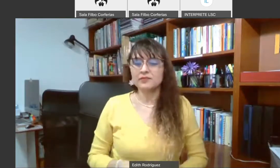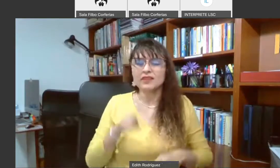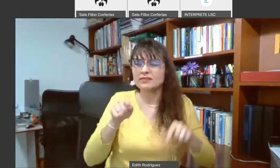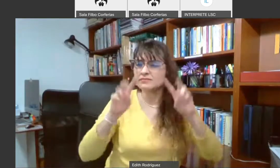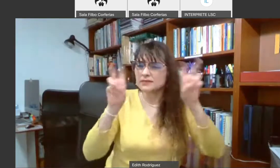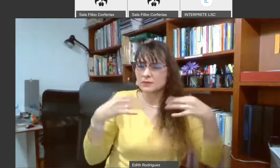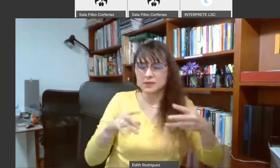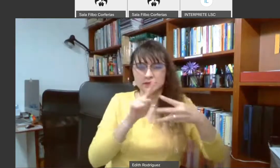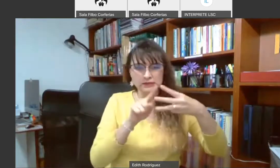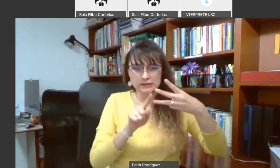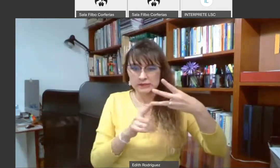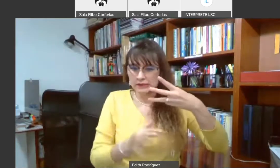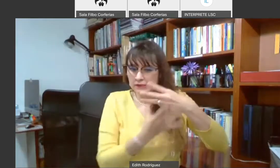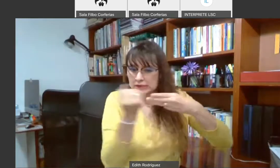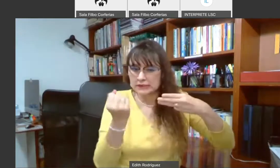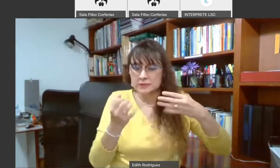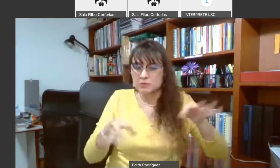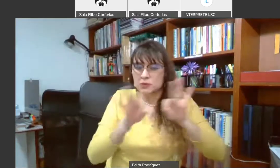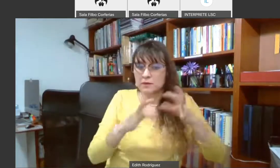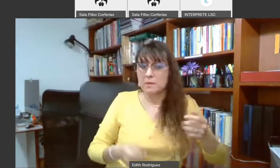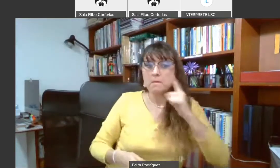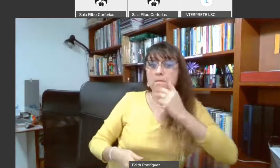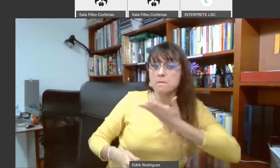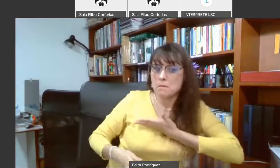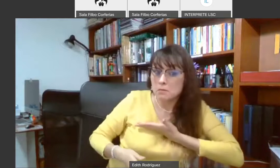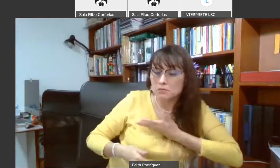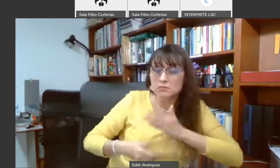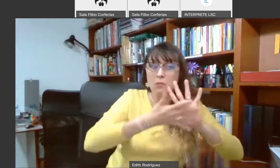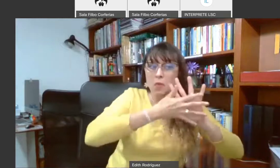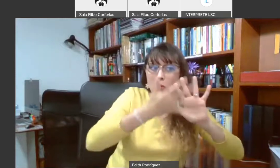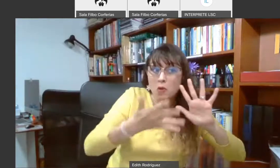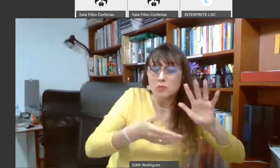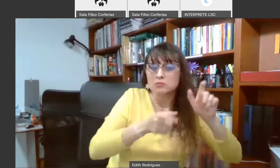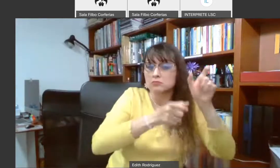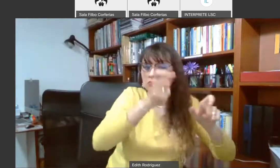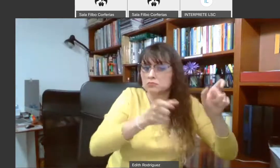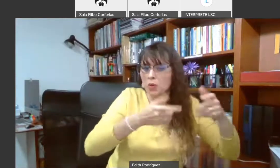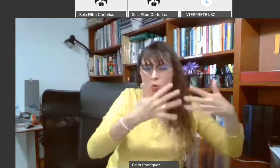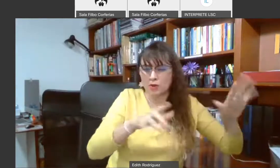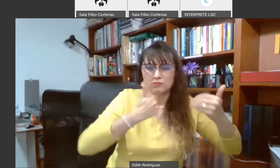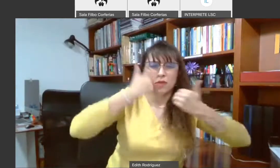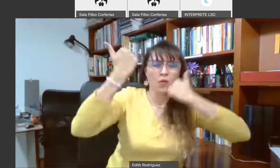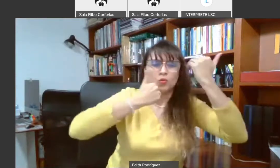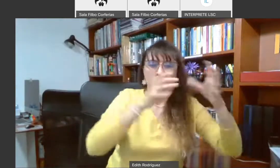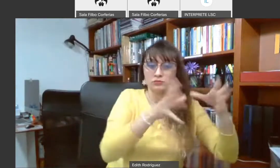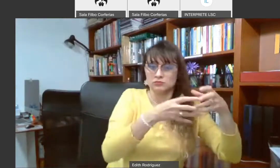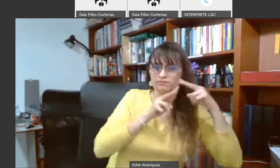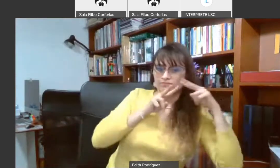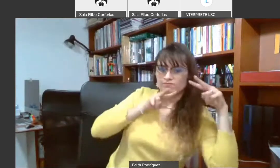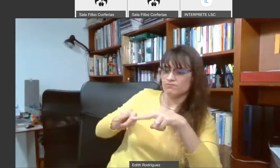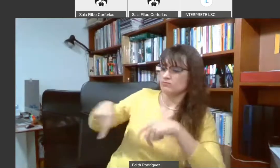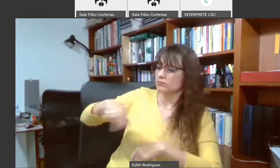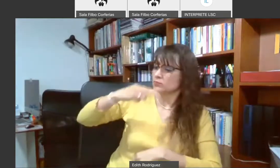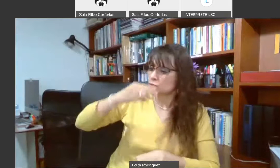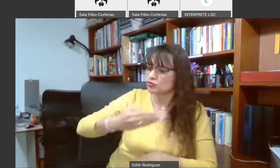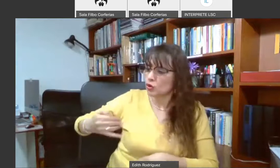las cápsulas de amor. Estas cápsulas de amor son muy importantes, las tres que había mencionado anteriormente. La